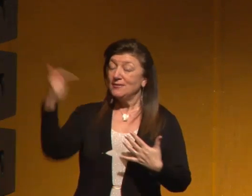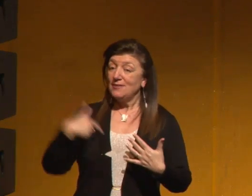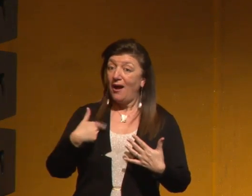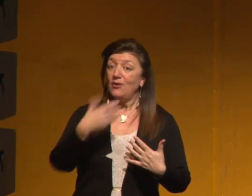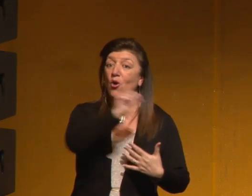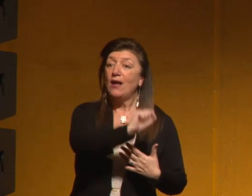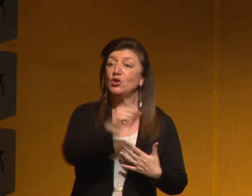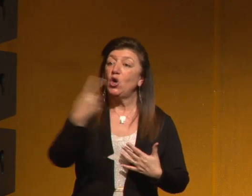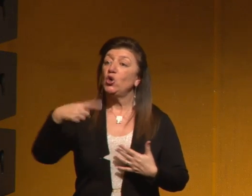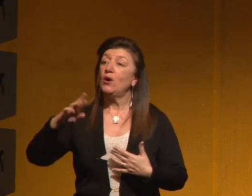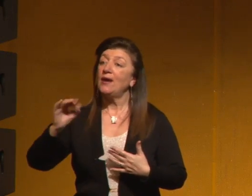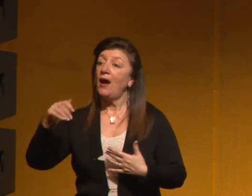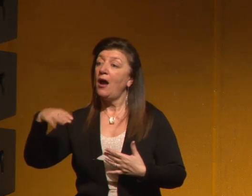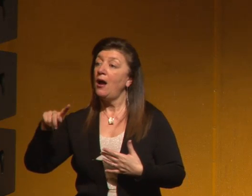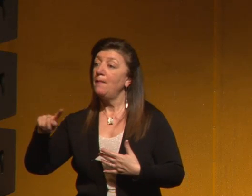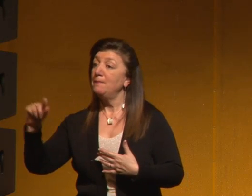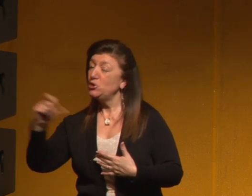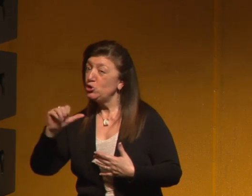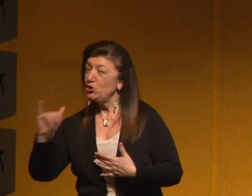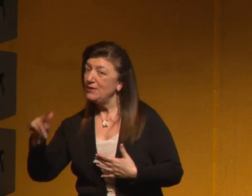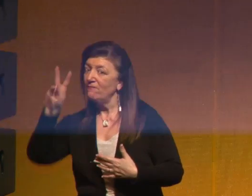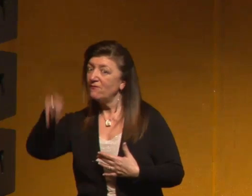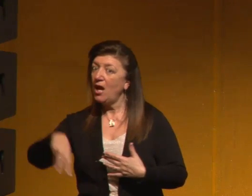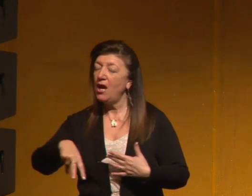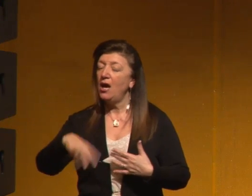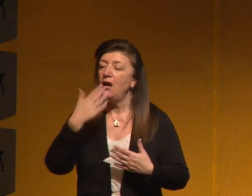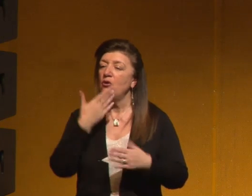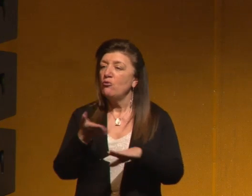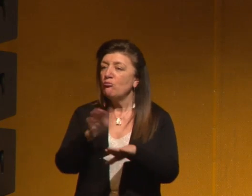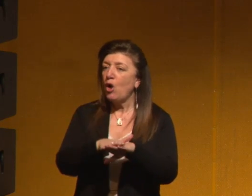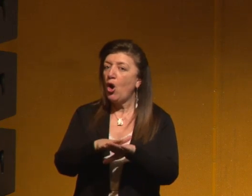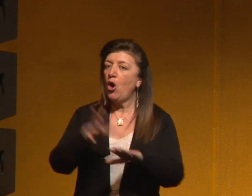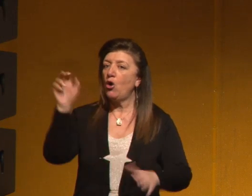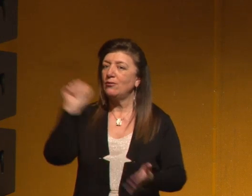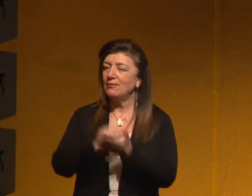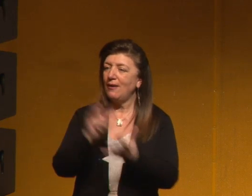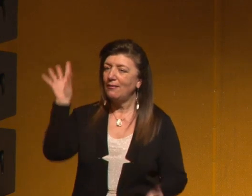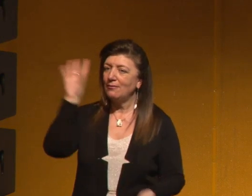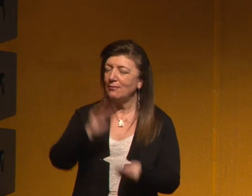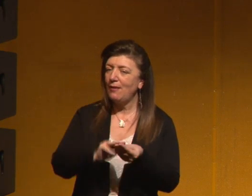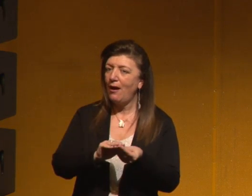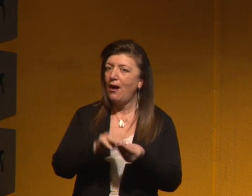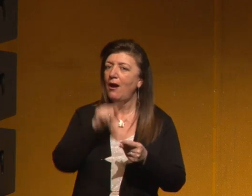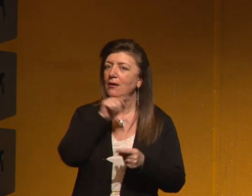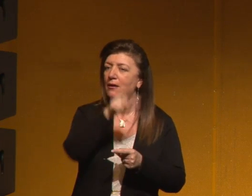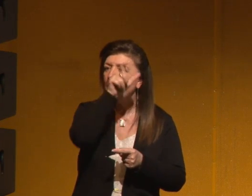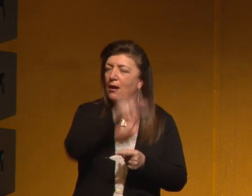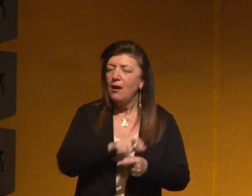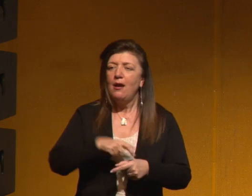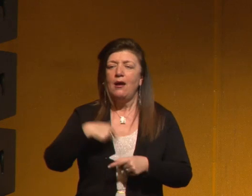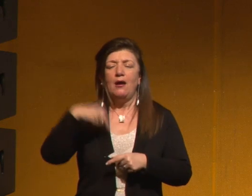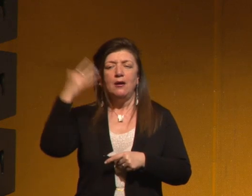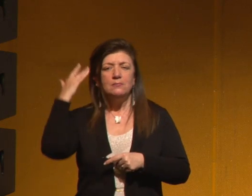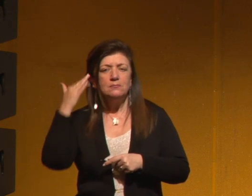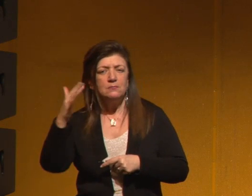della morte ea lungo si soffermò sull'indifferenza sui suoi pericoli